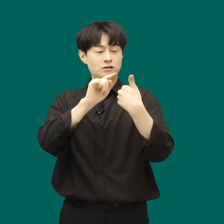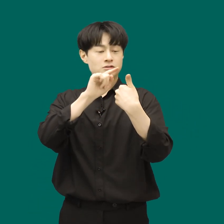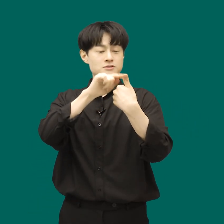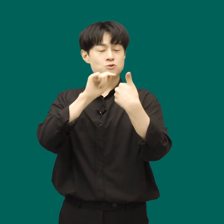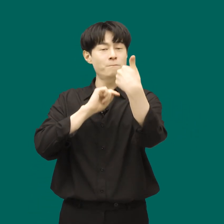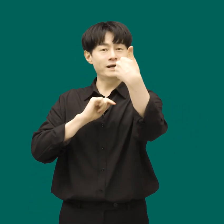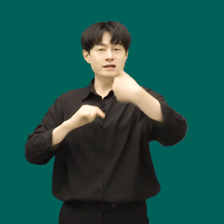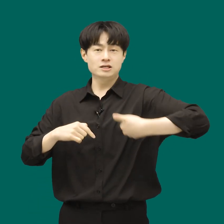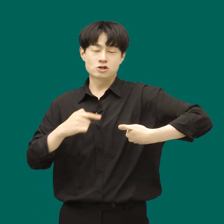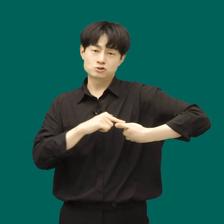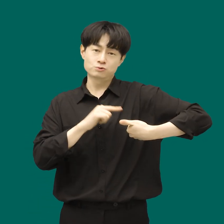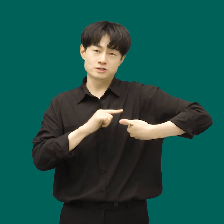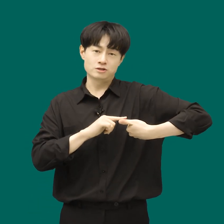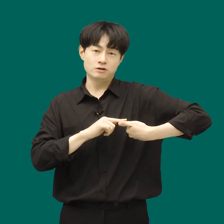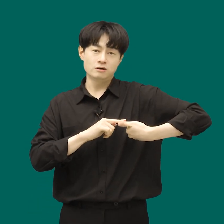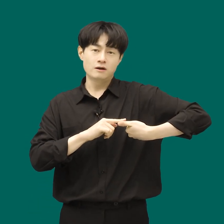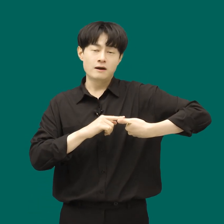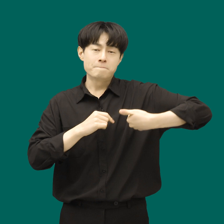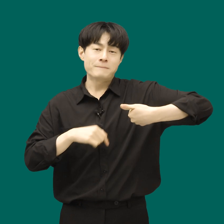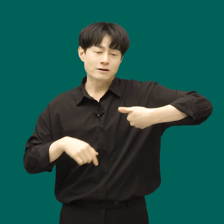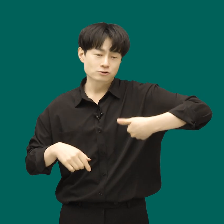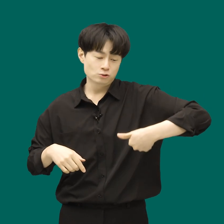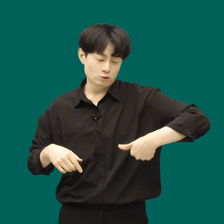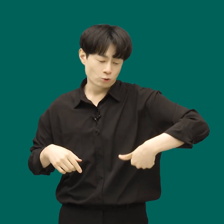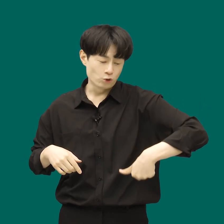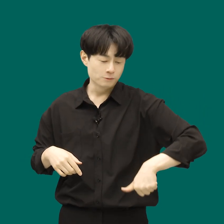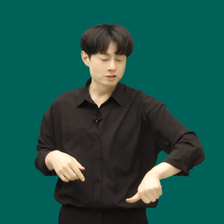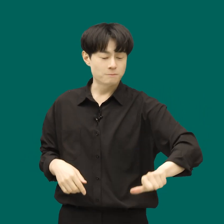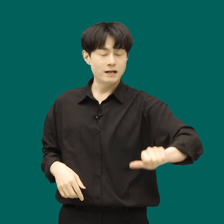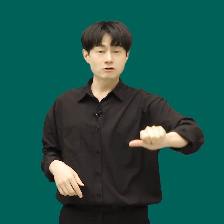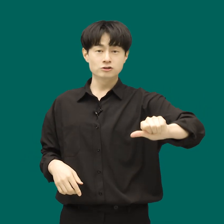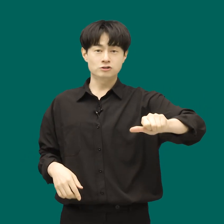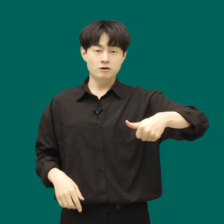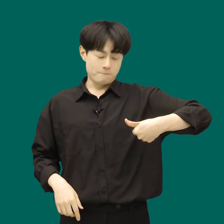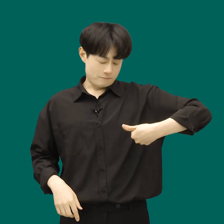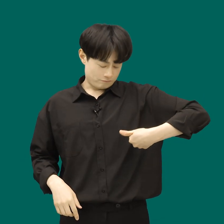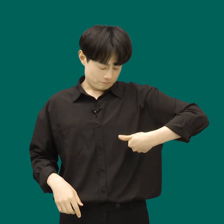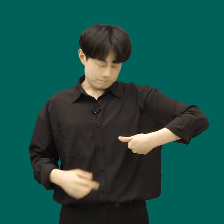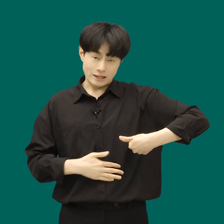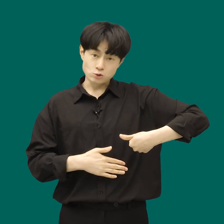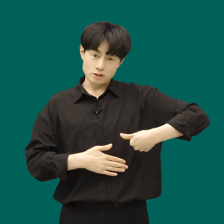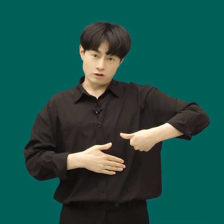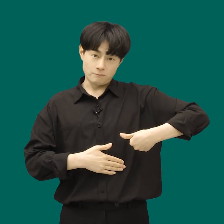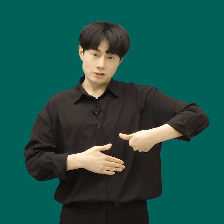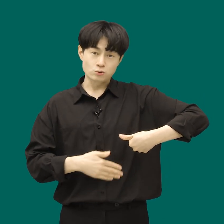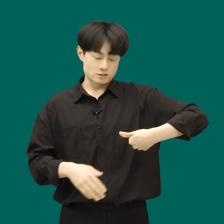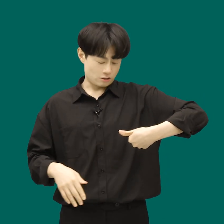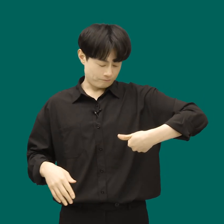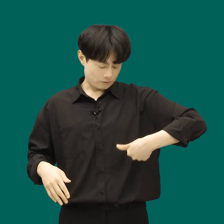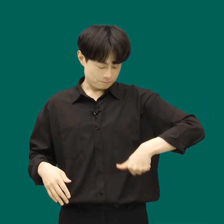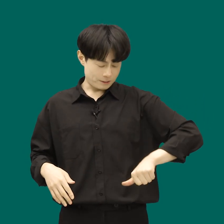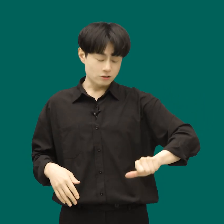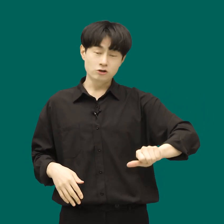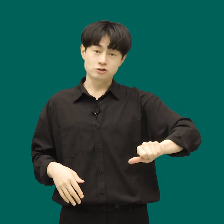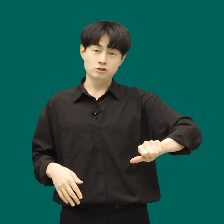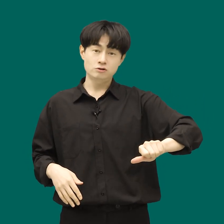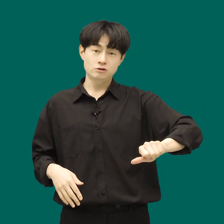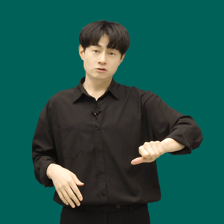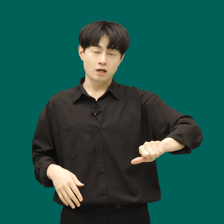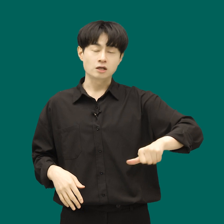지금 손바닥이 저쪽으로 있어요. 밖으로 돌리면서 뺄 거거든요. 배 쪽에서 뺄 거거든요. 네,